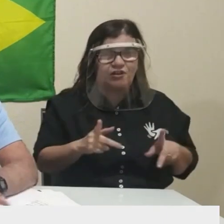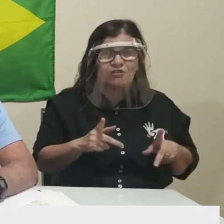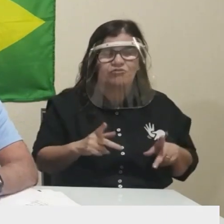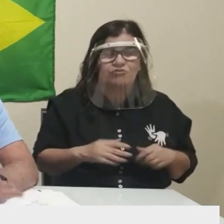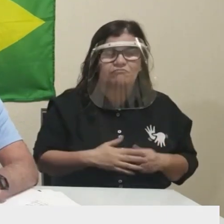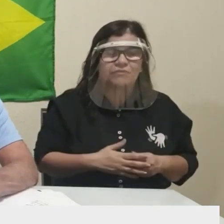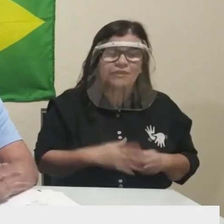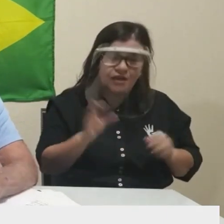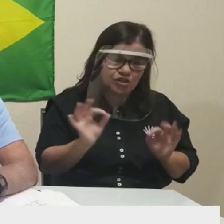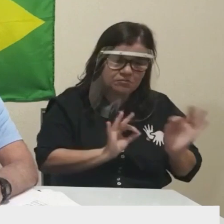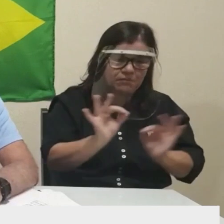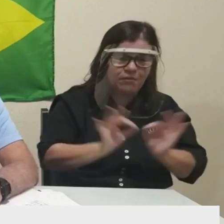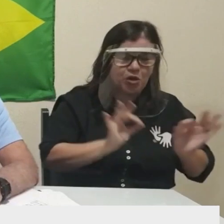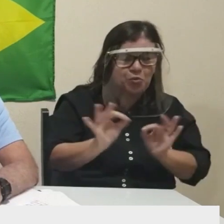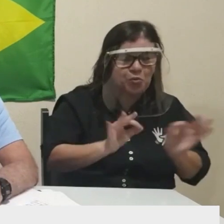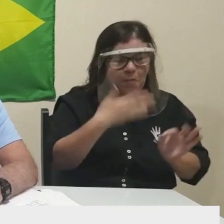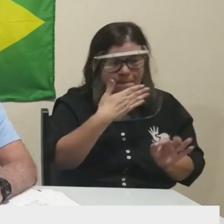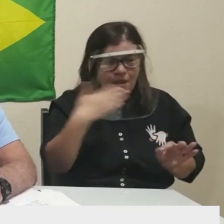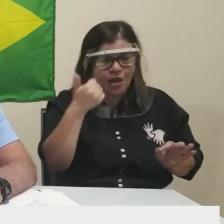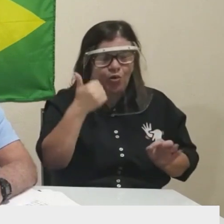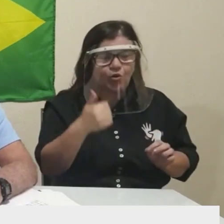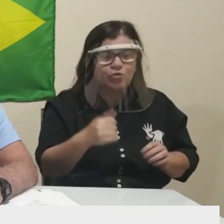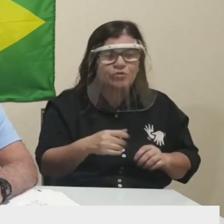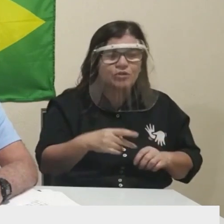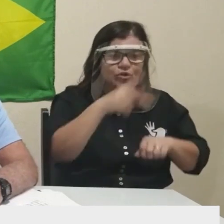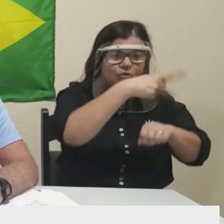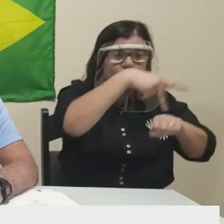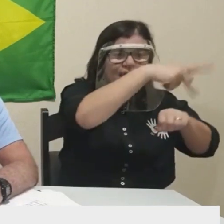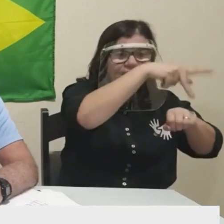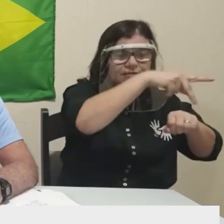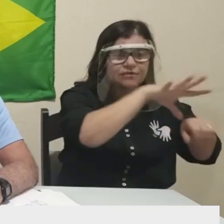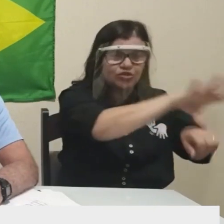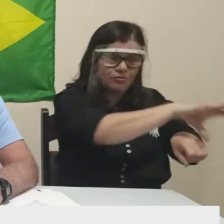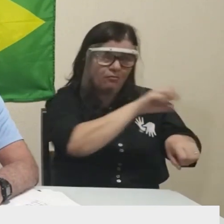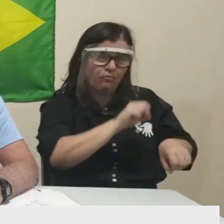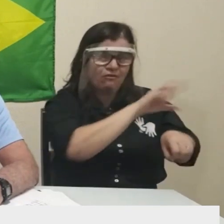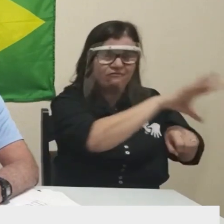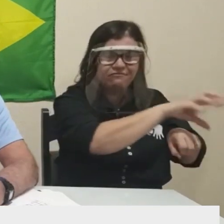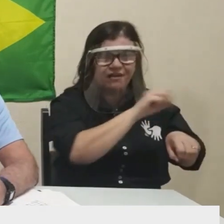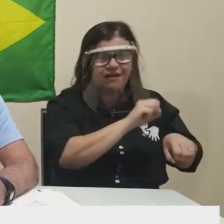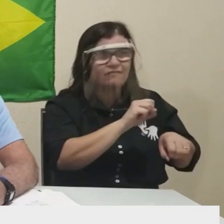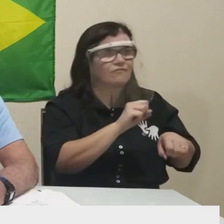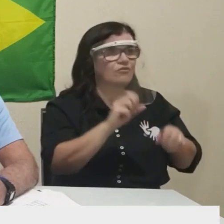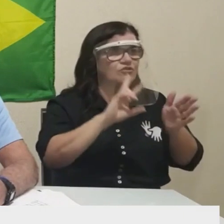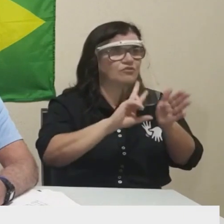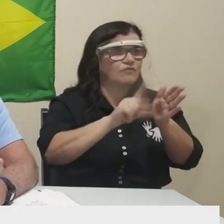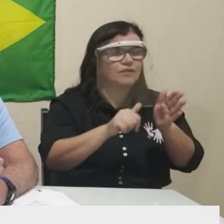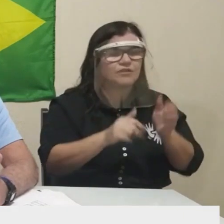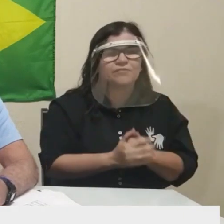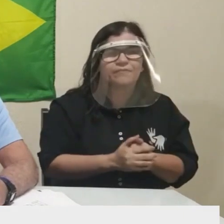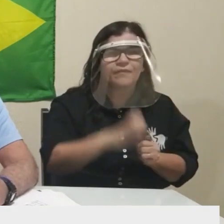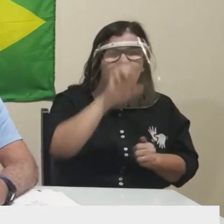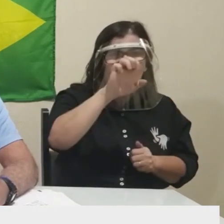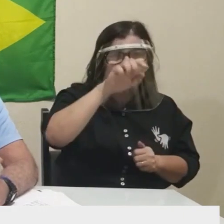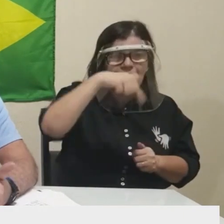ela acertou, foi pacificada com o Equador, nós revogamos a instrução normativa. Agora, o grande mal